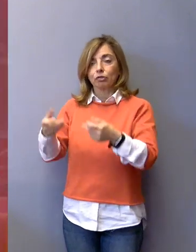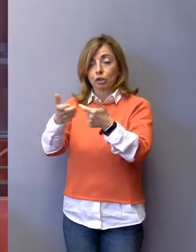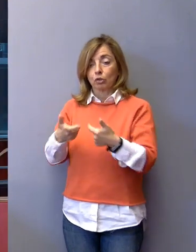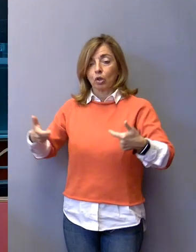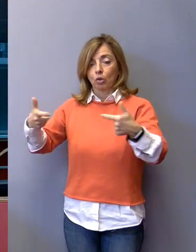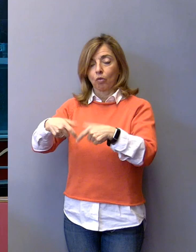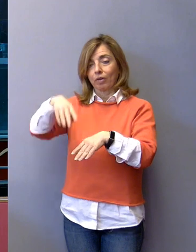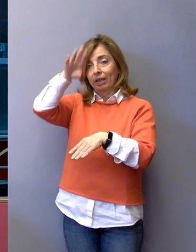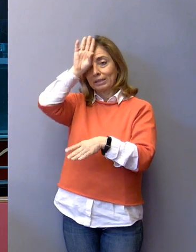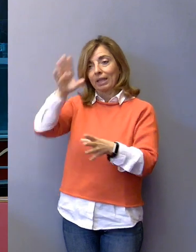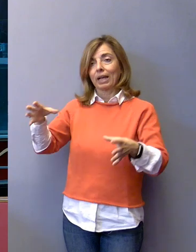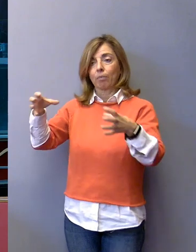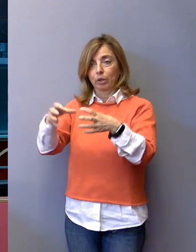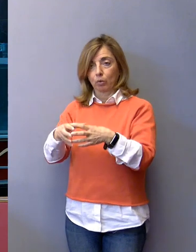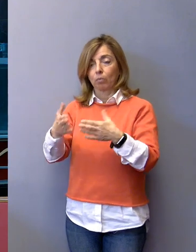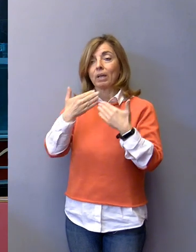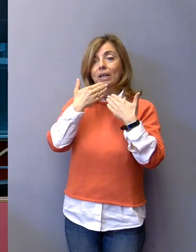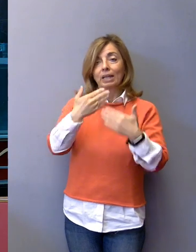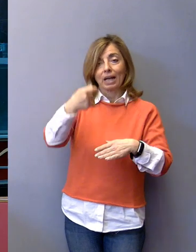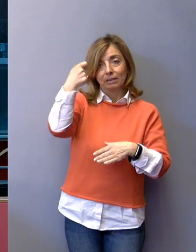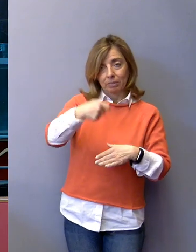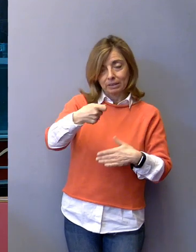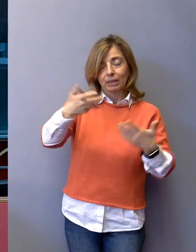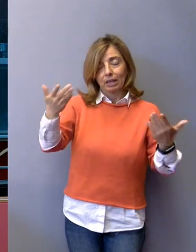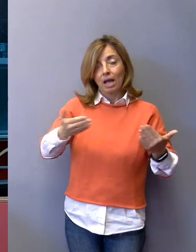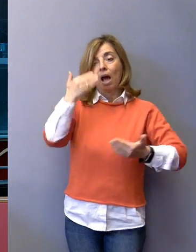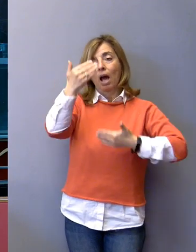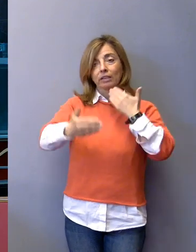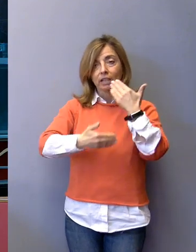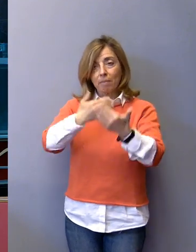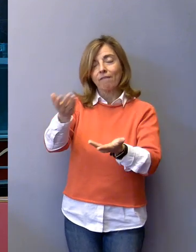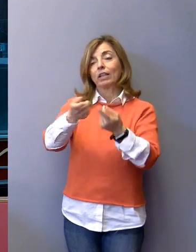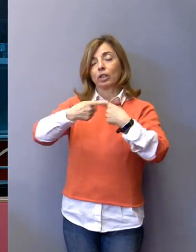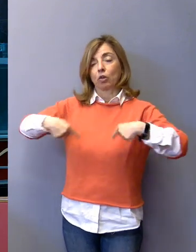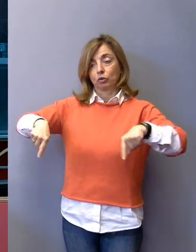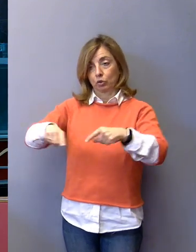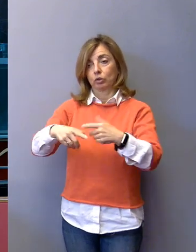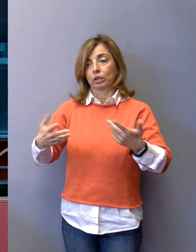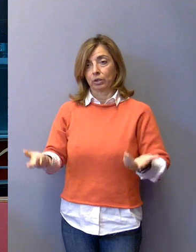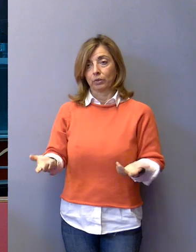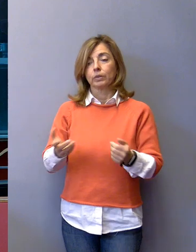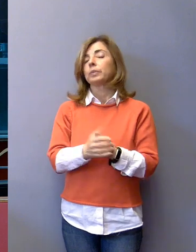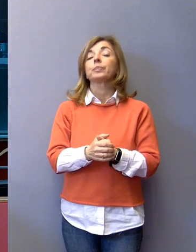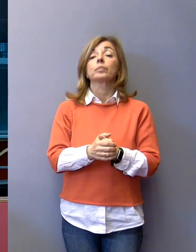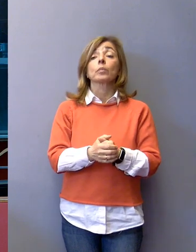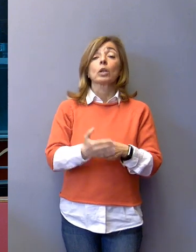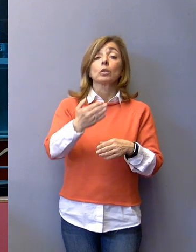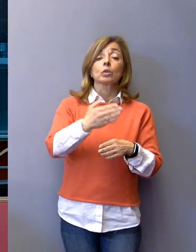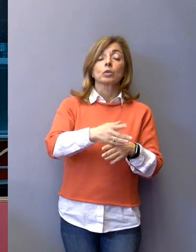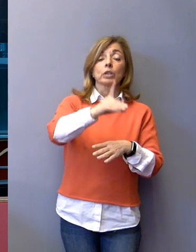e andiamo avanti col Consiglio possibilmente che ne abbiamo consigliere D'Angelo